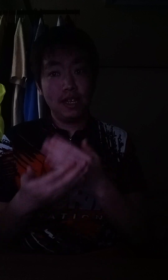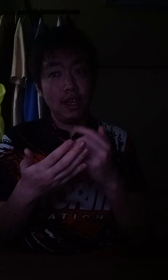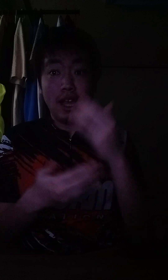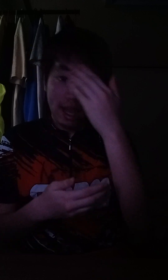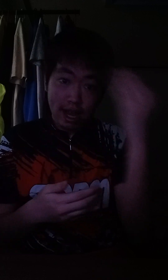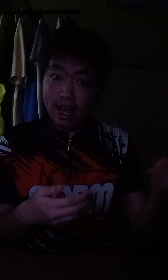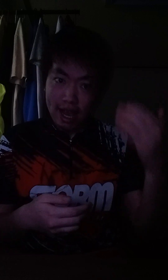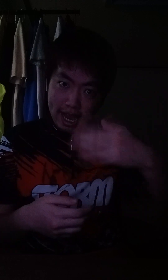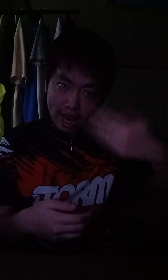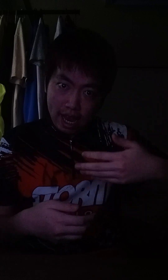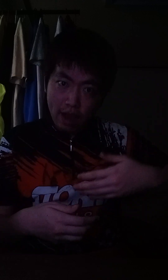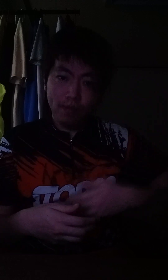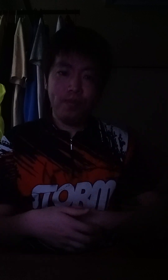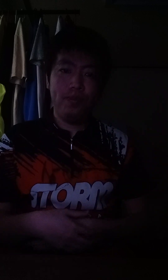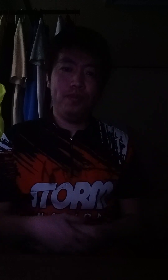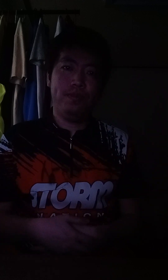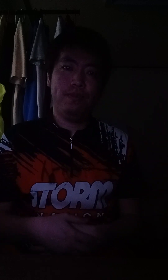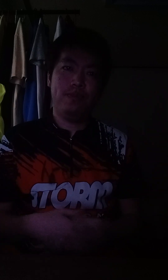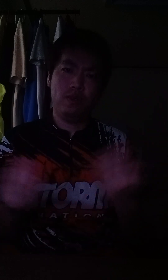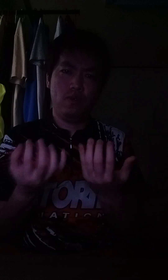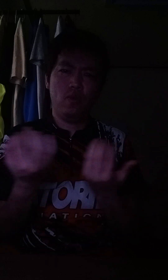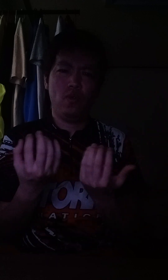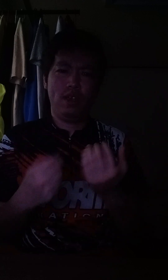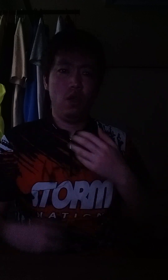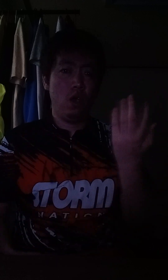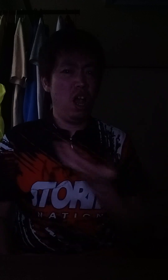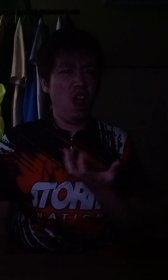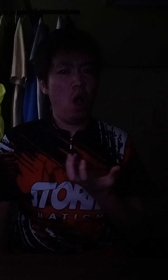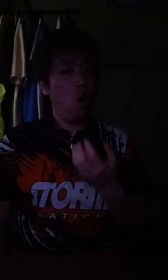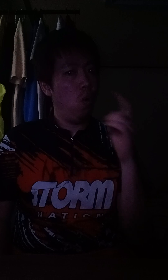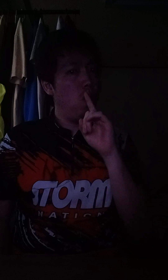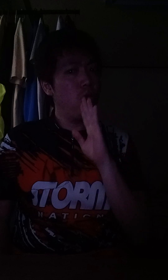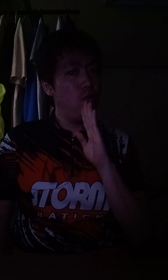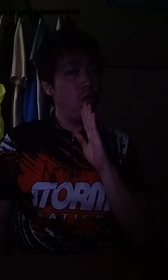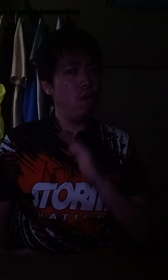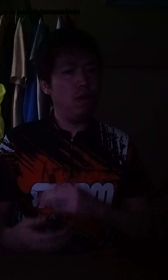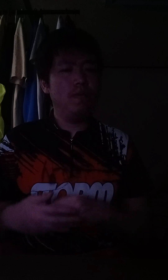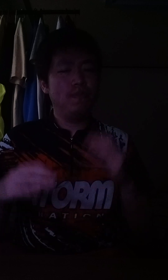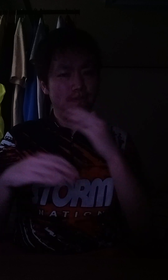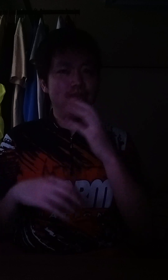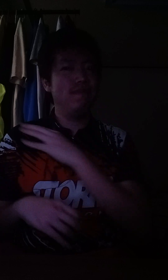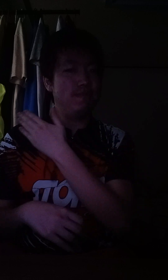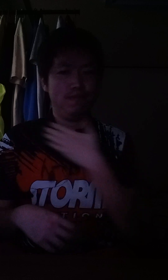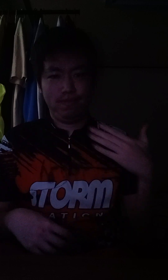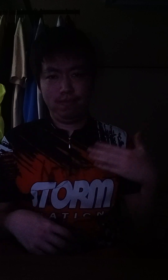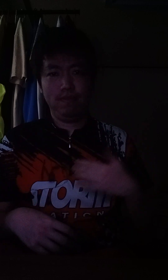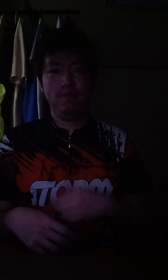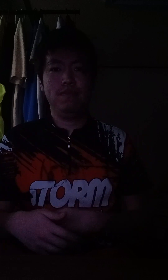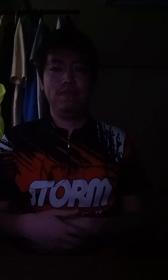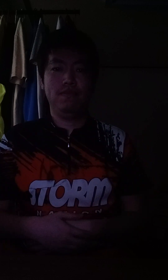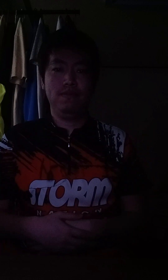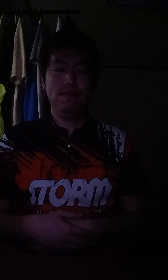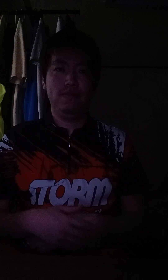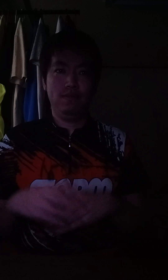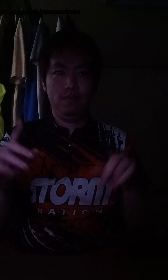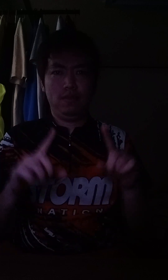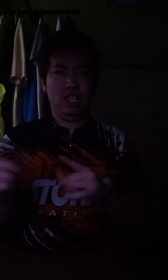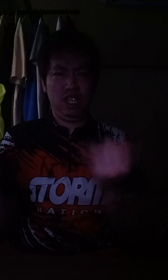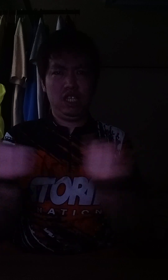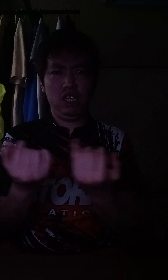네. 뭐 어디 특별하게 아픈 거 없고? 네. 언제 어떻게 아플지 모르는